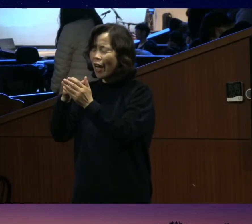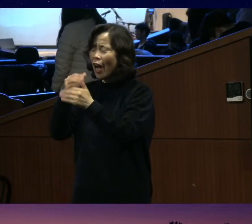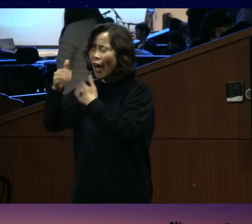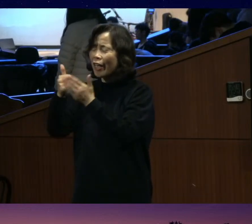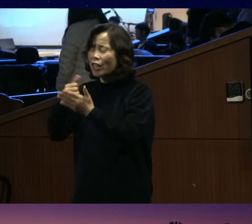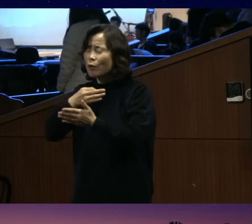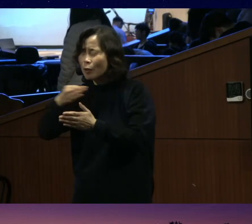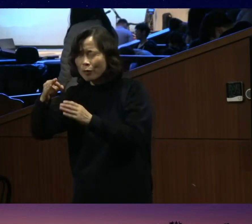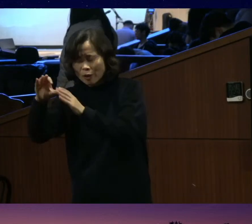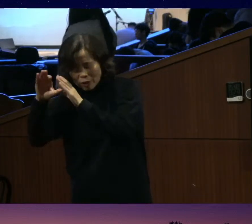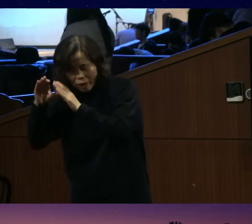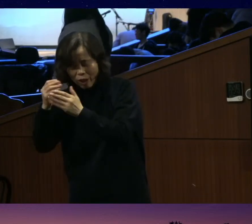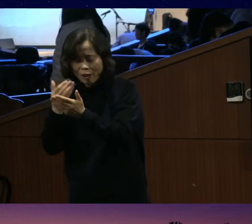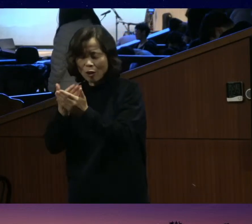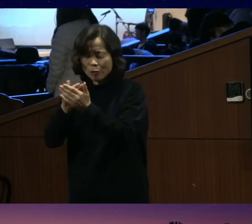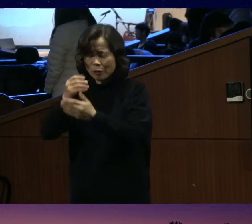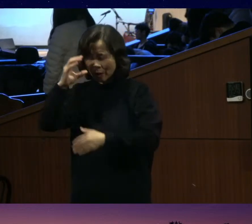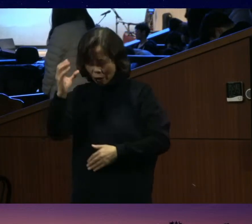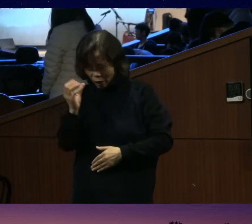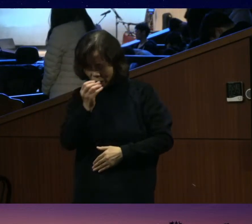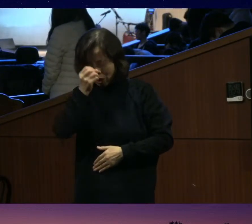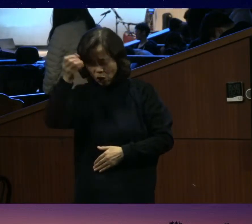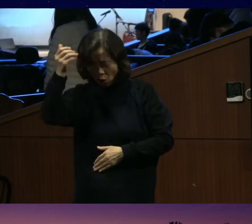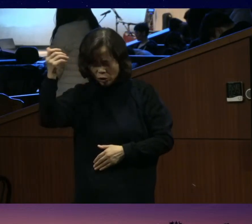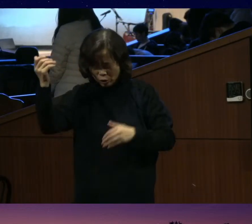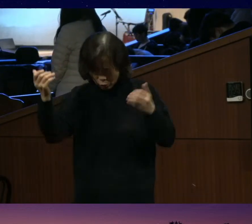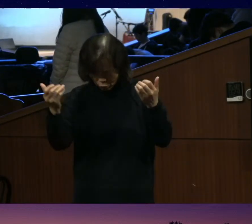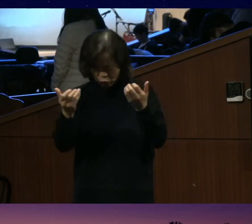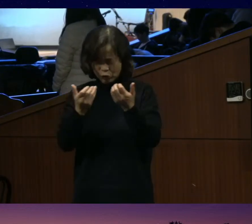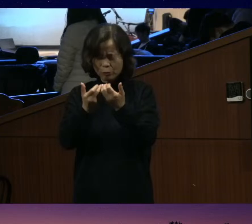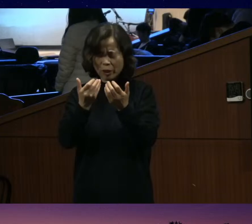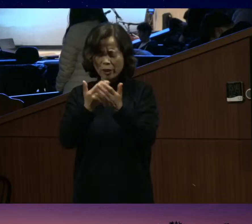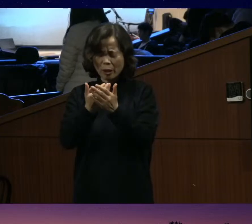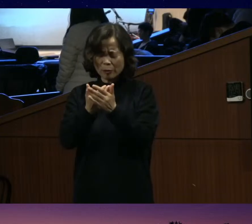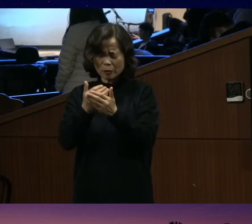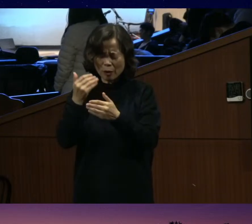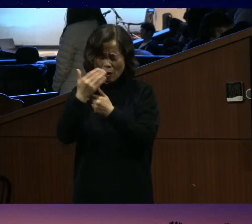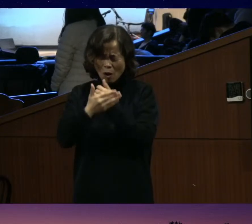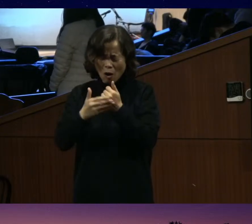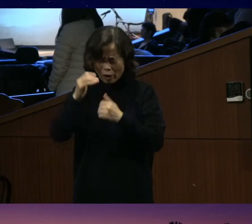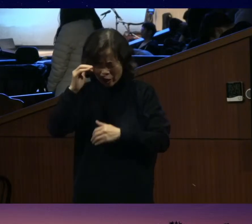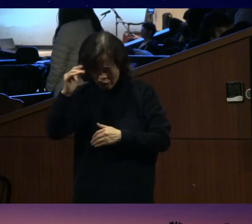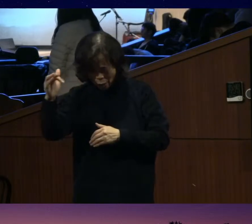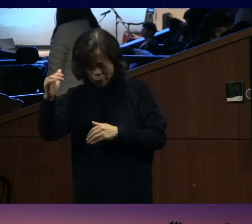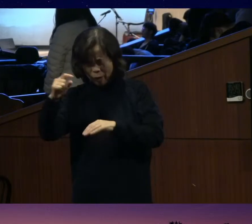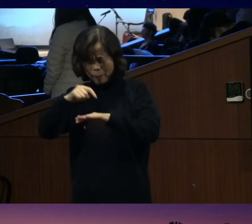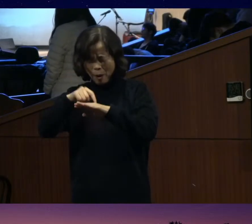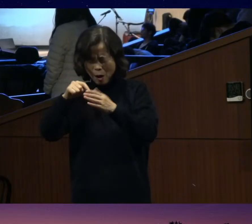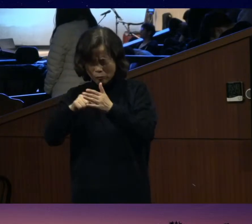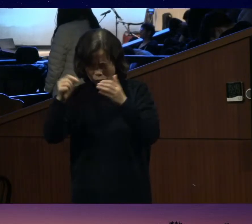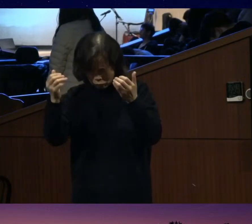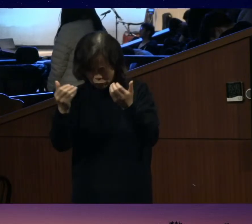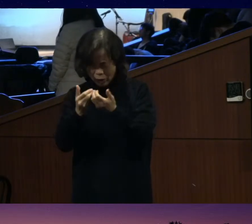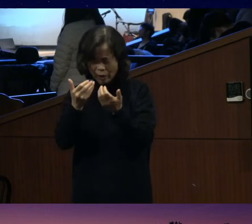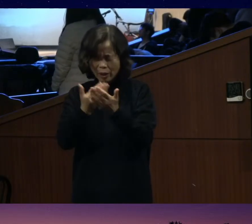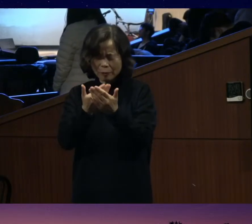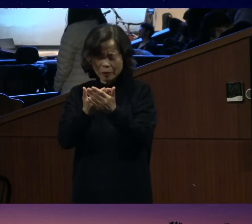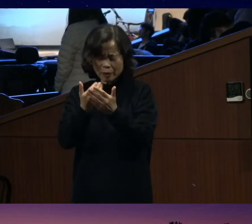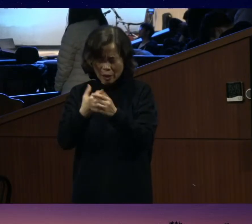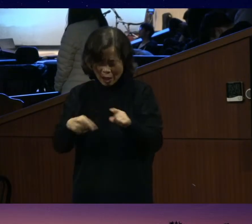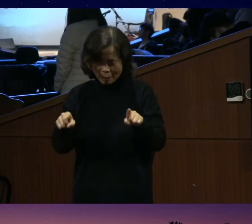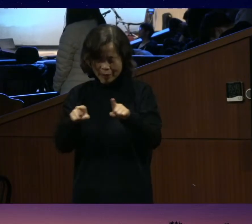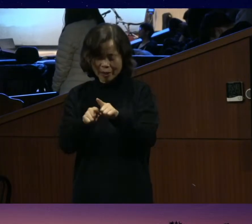충만케 하시고 각자에게 은혜를 사모하는 마음을 부어 주시옵소서. 함께 하실 하나님을